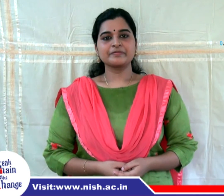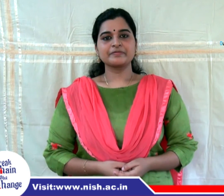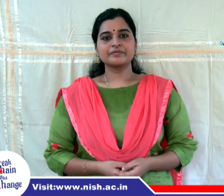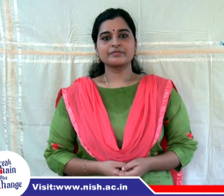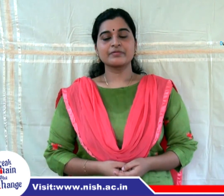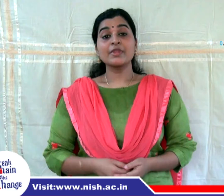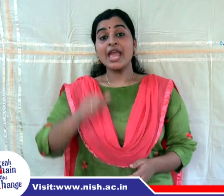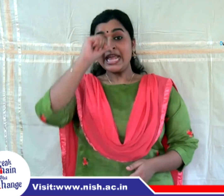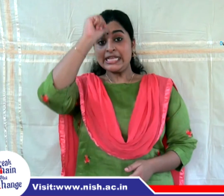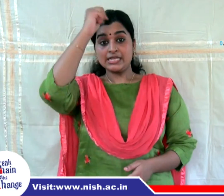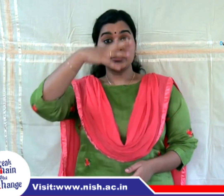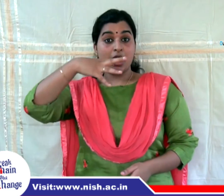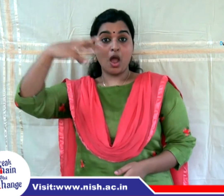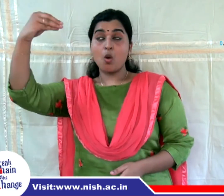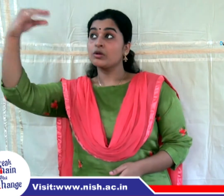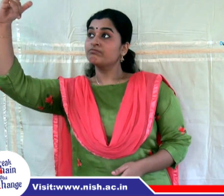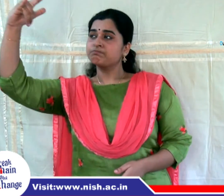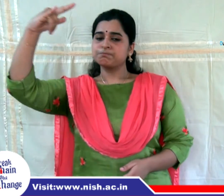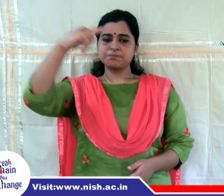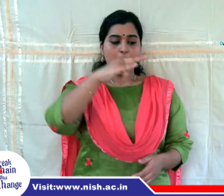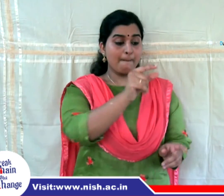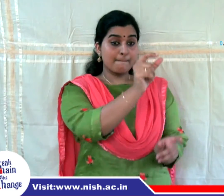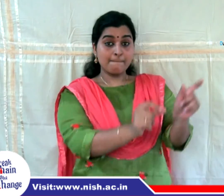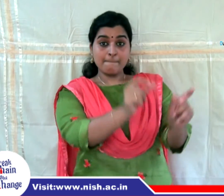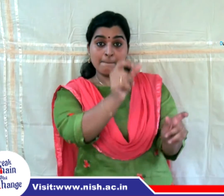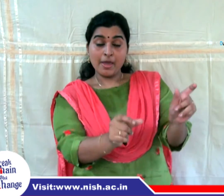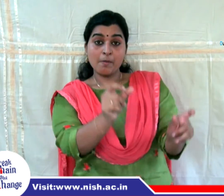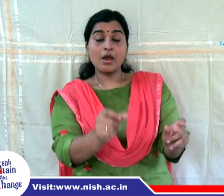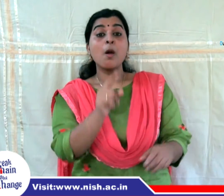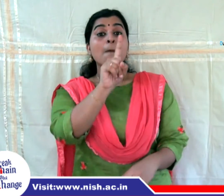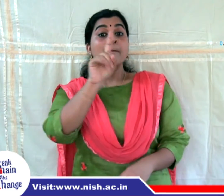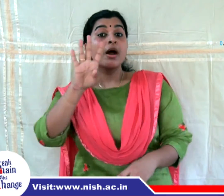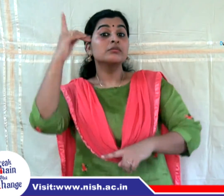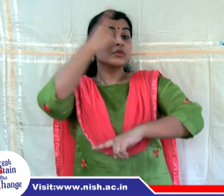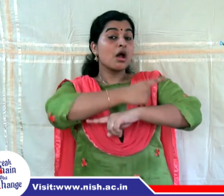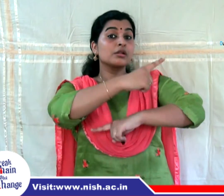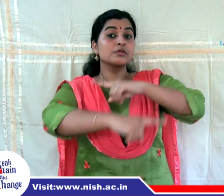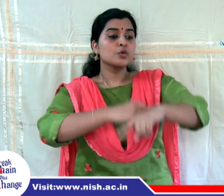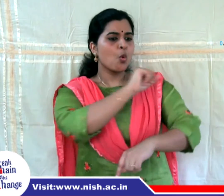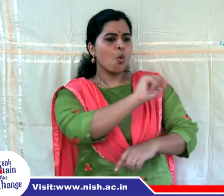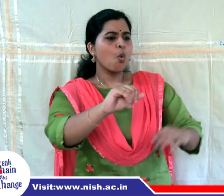വിദേശത്തു നിന്നും നാട്ടിലെത്തിയവർ 14 ദിവസം ക്വാറന്റൈനിൽ നിർബന്ധമായും കഴിയുക.